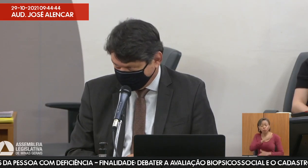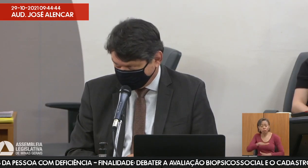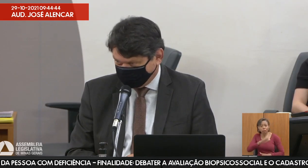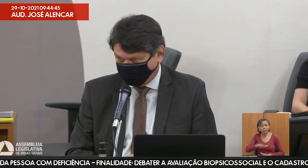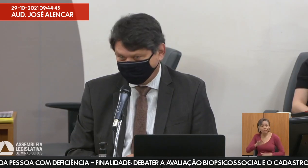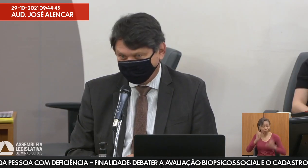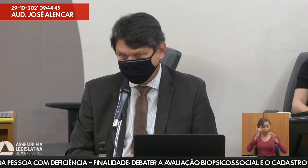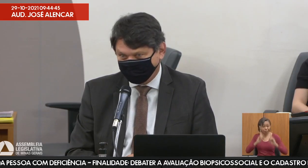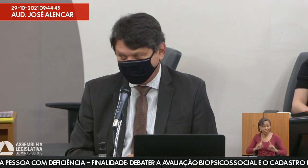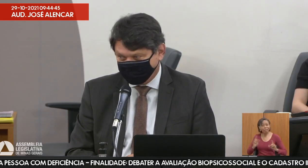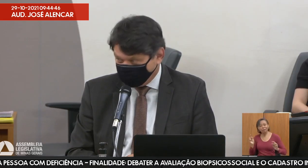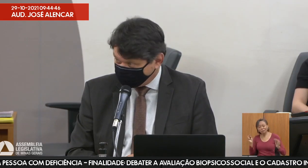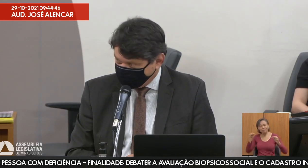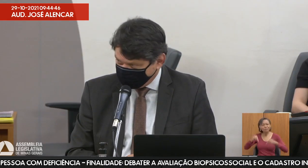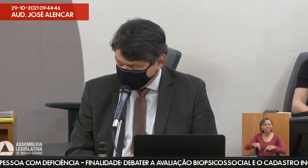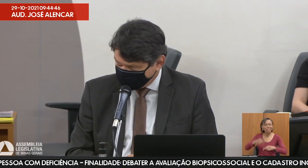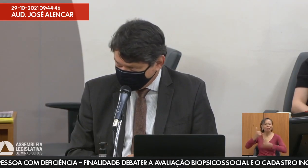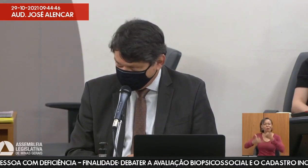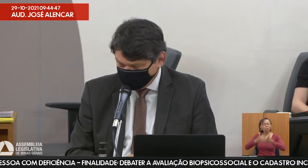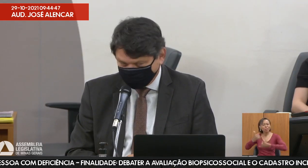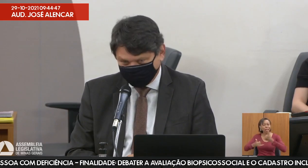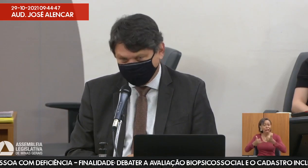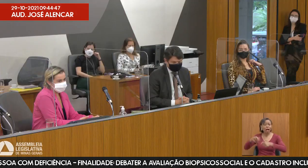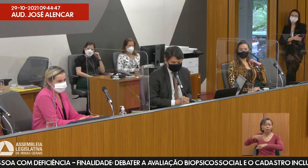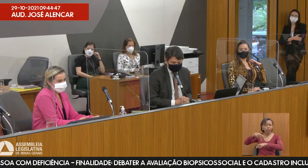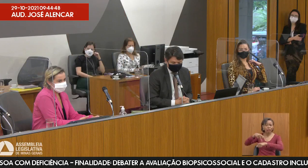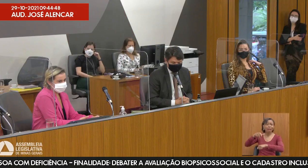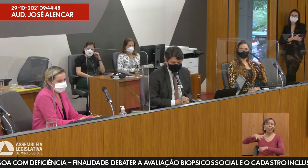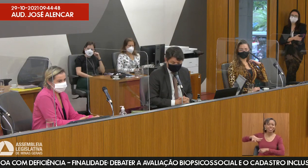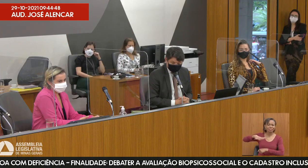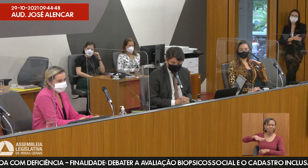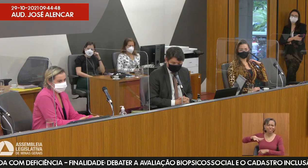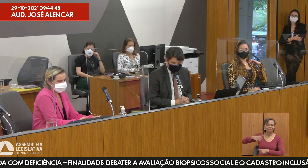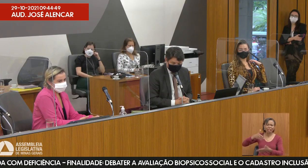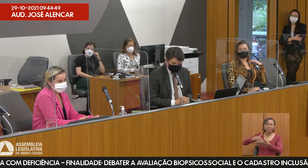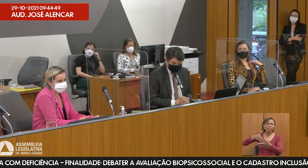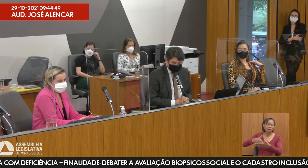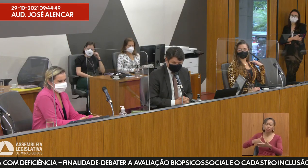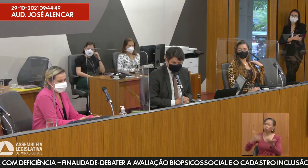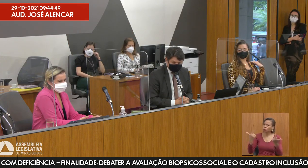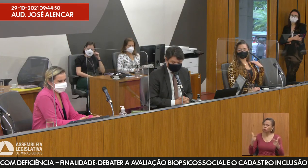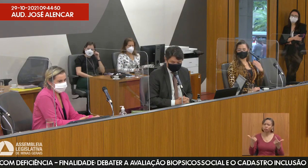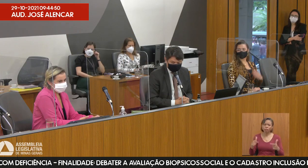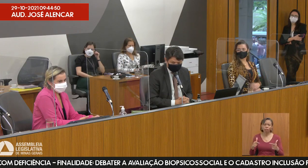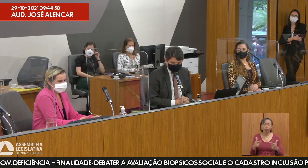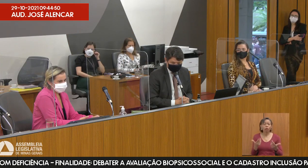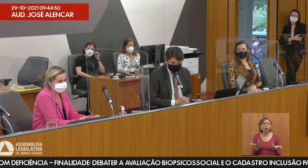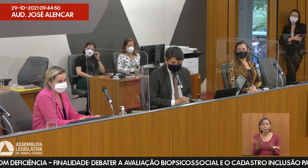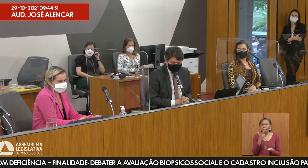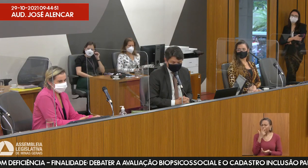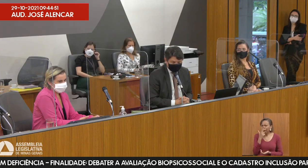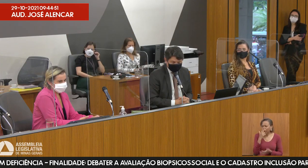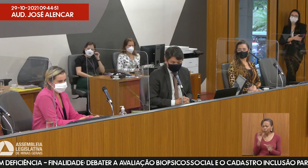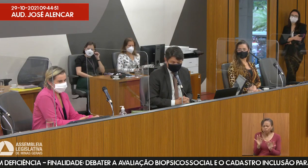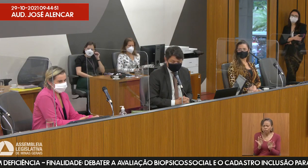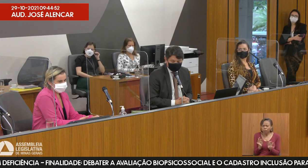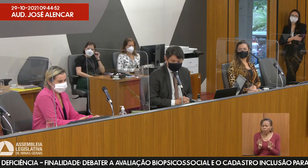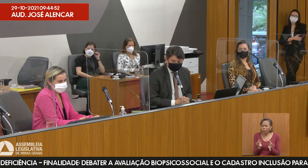praça, que não tem empecilhos. Isso tudo parece muito simples, mas é de uma importância